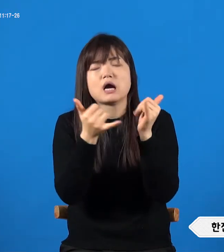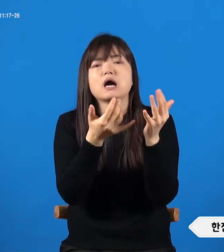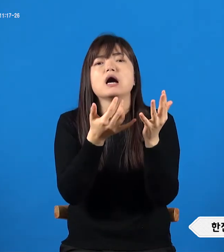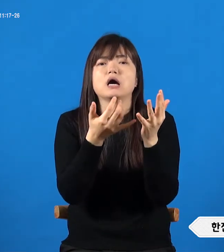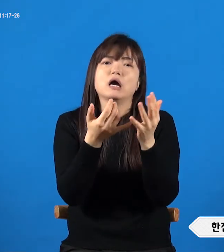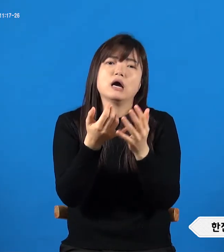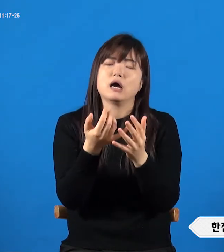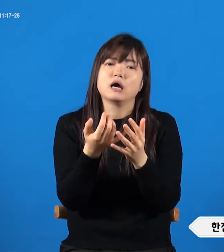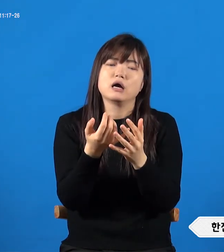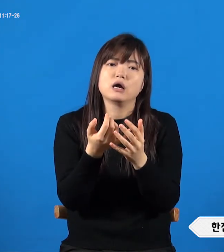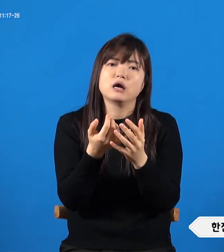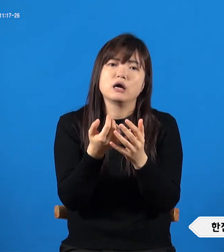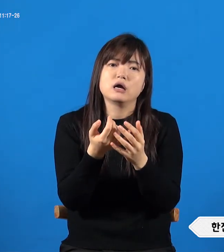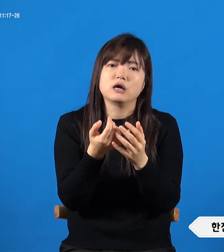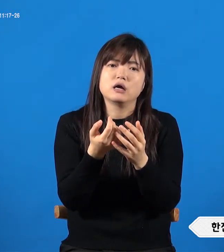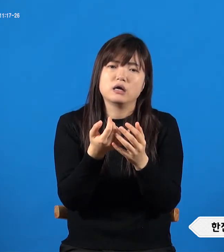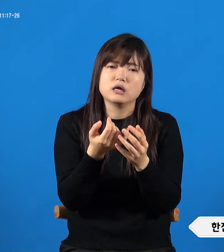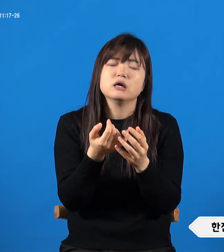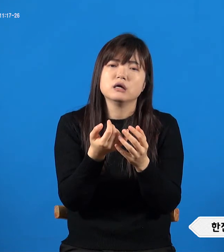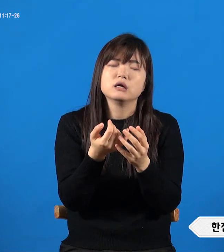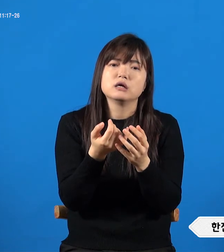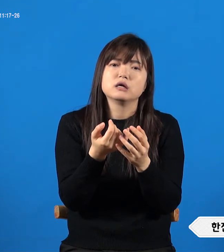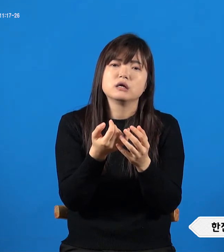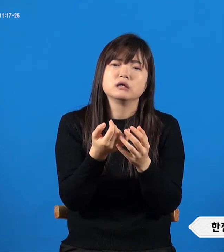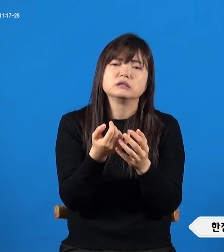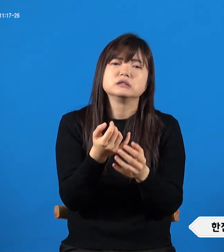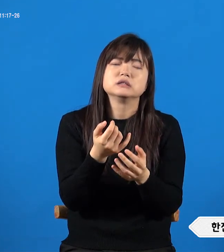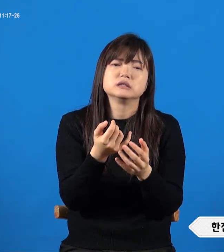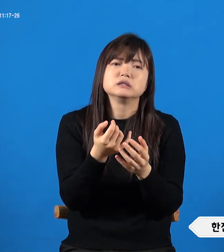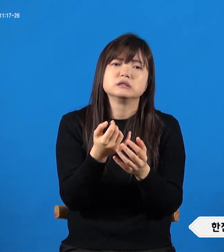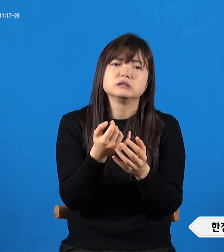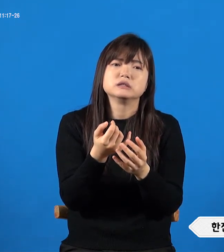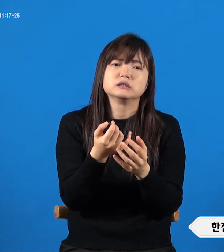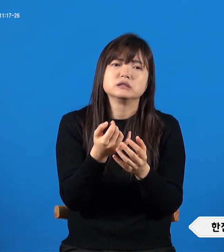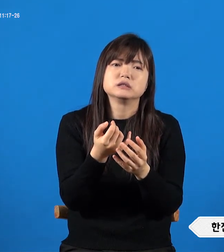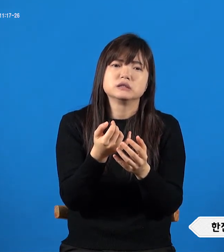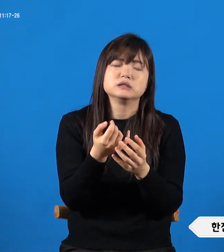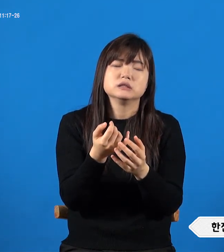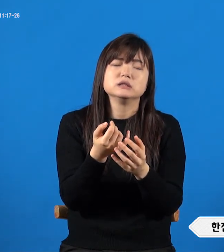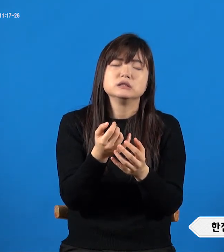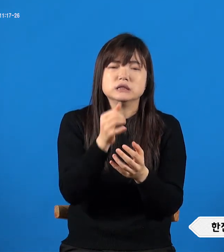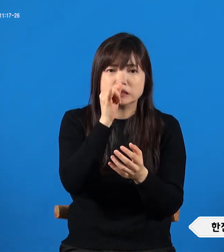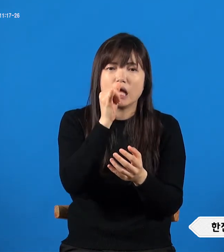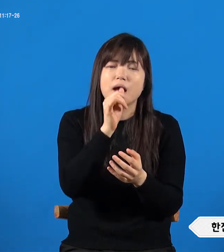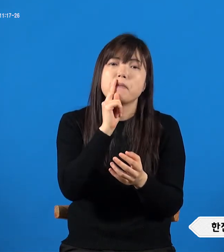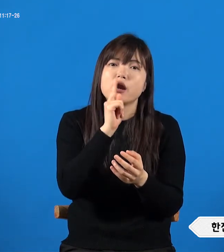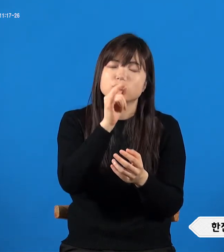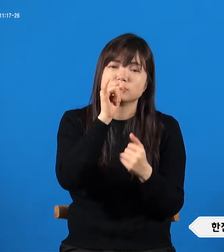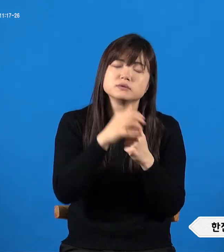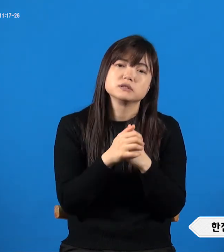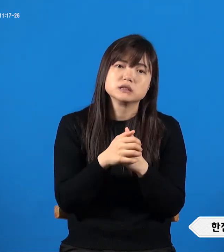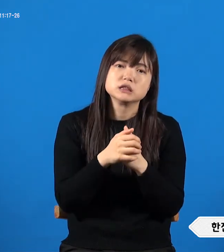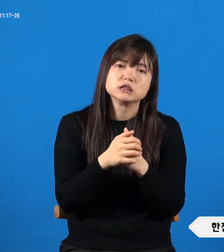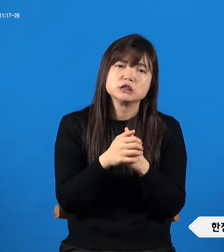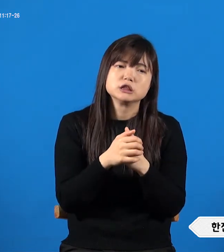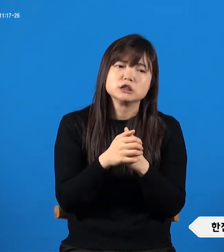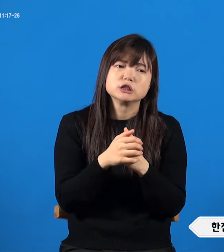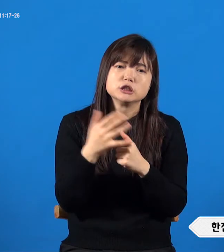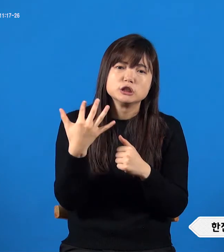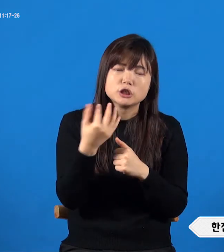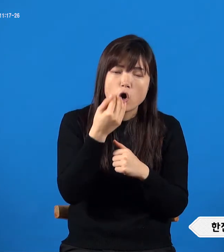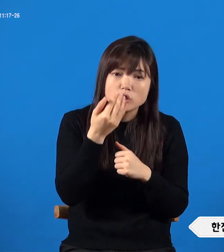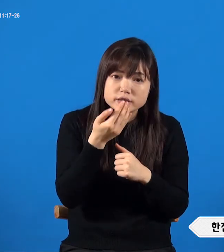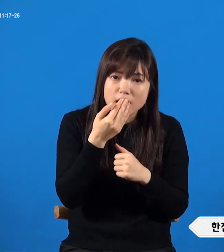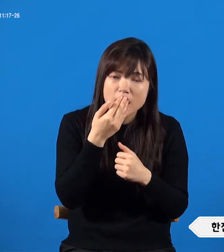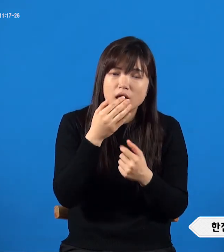적지 아니하니. 잠자는 자도 적지 않다, 이 말은 죽은 자도 적지 않다는 뜻입니다. 성찬을